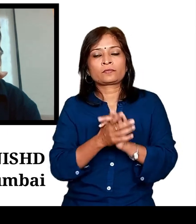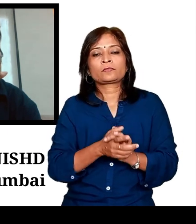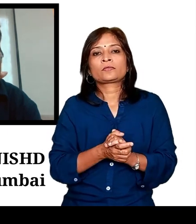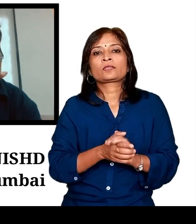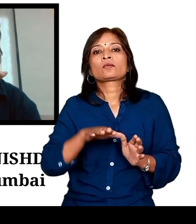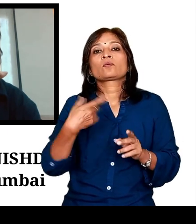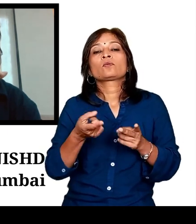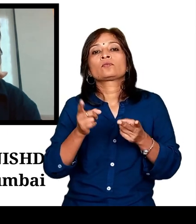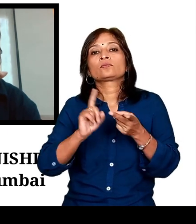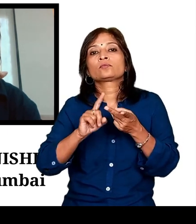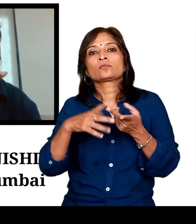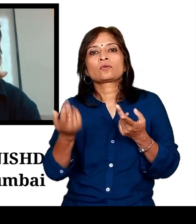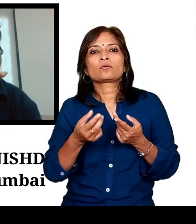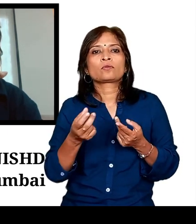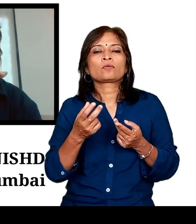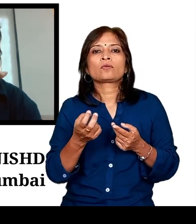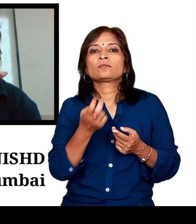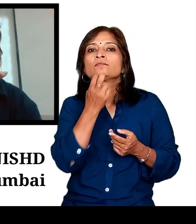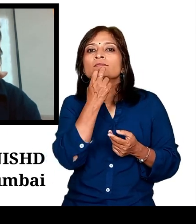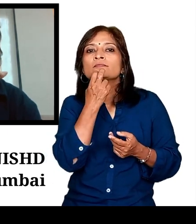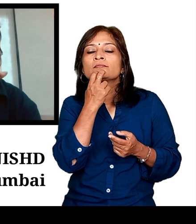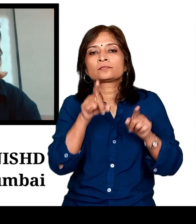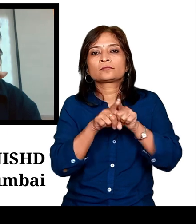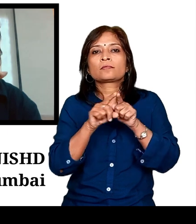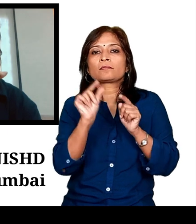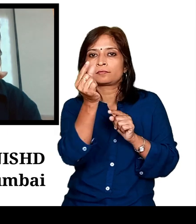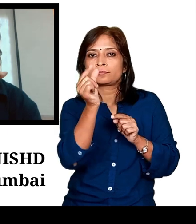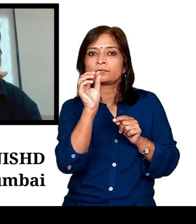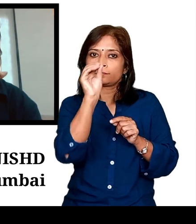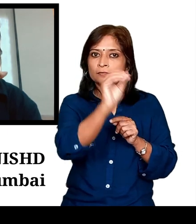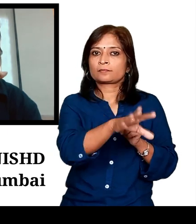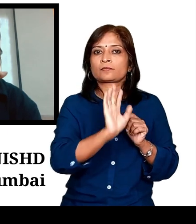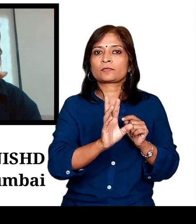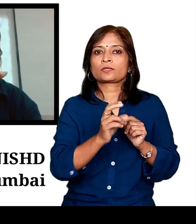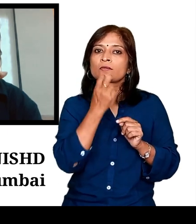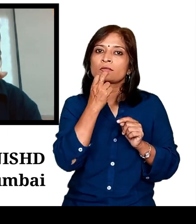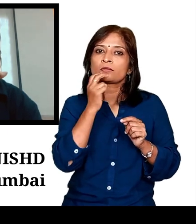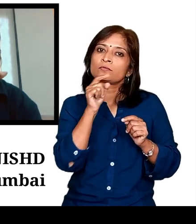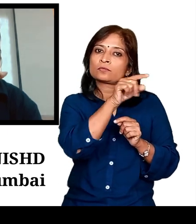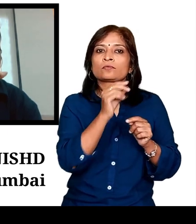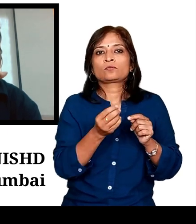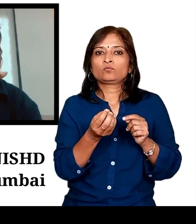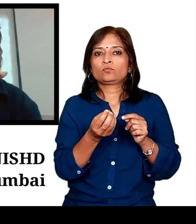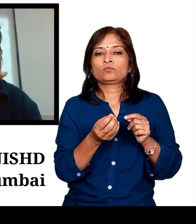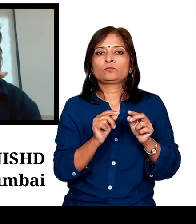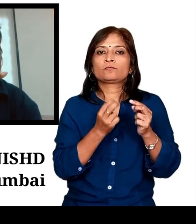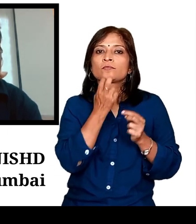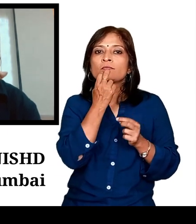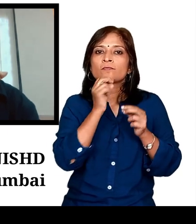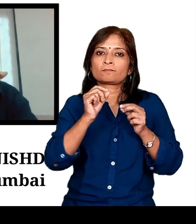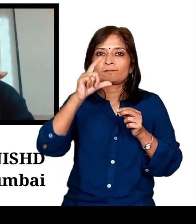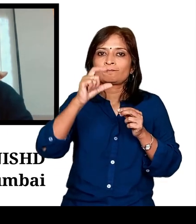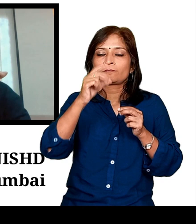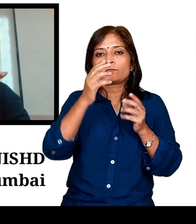कॉल चार्जेबल बैटरी सेल भी उसी के साथ में दिया जाता है. और ये जो मशीन